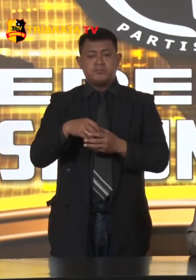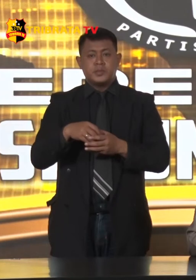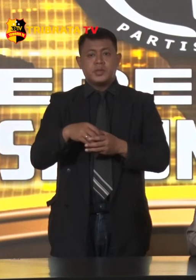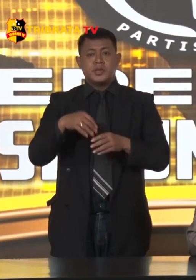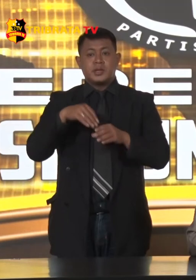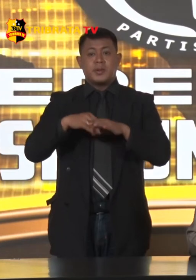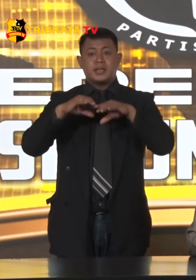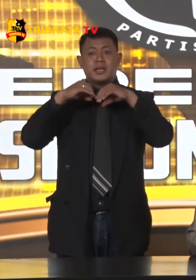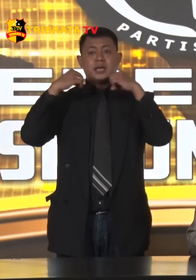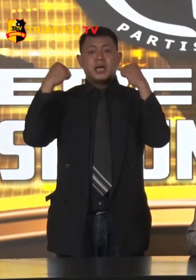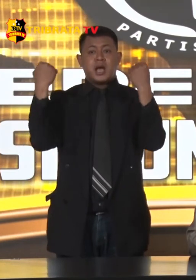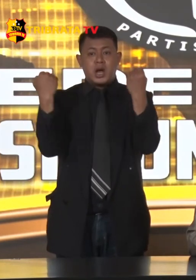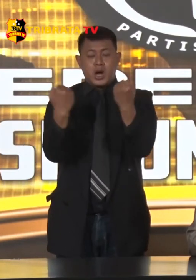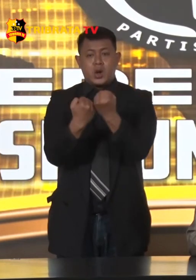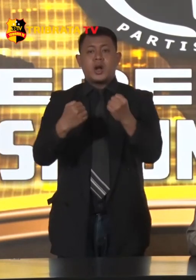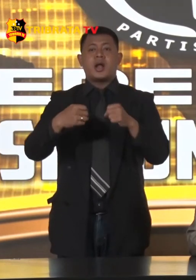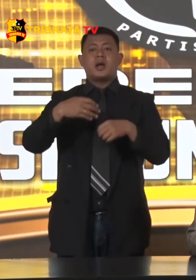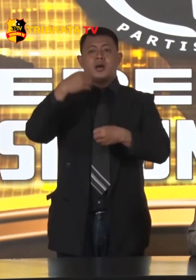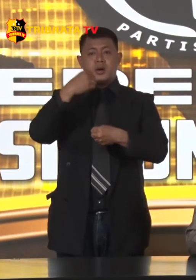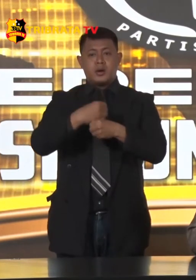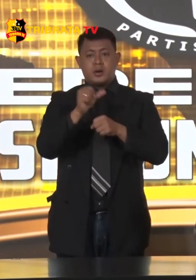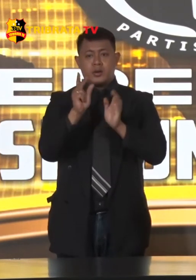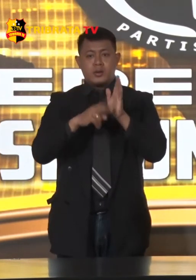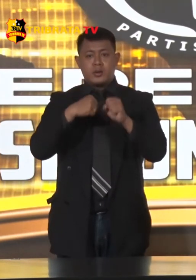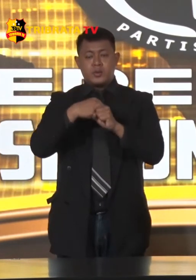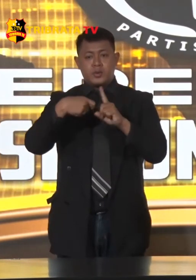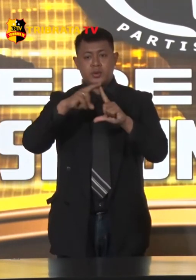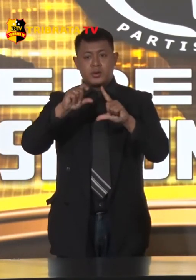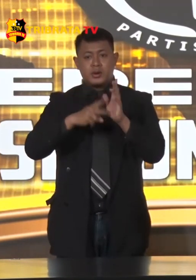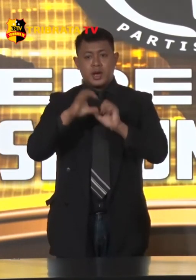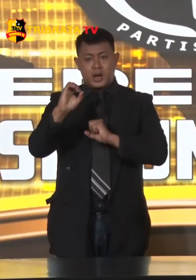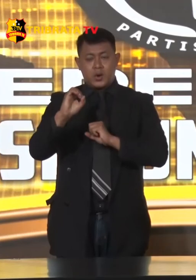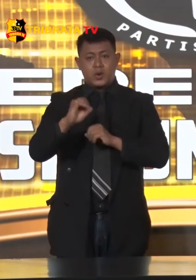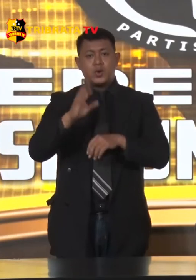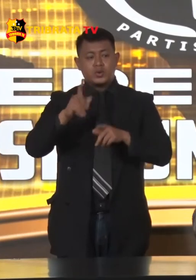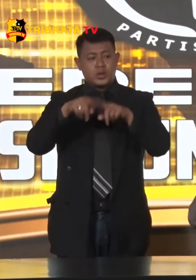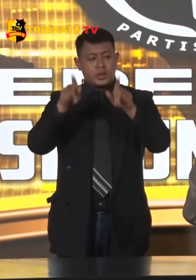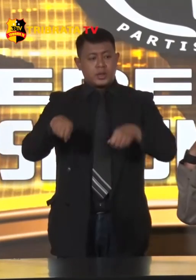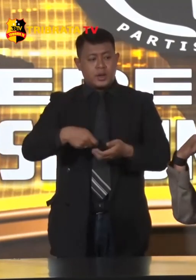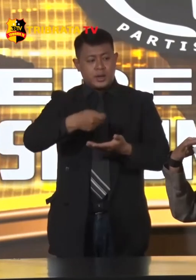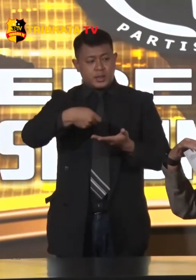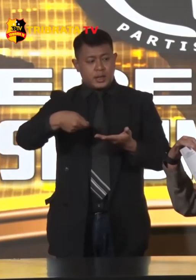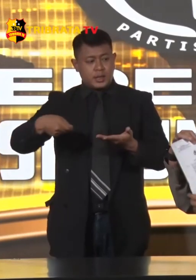Gelora Bung Karno. Ini telah dikeluarkan, ditandatangani oleh